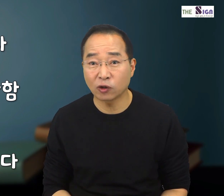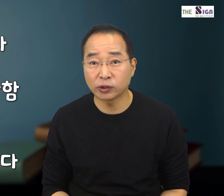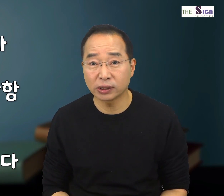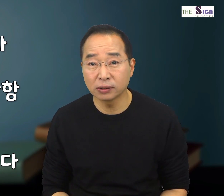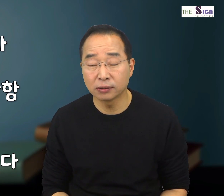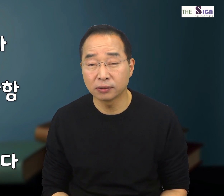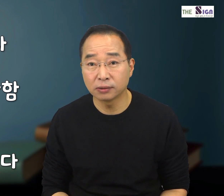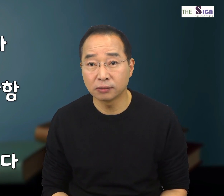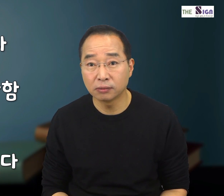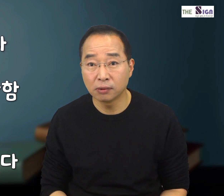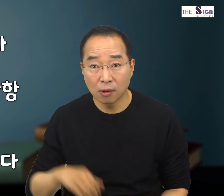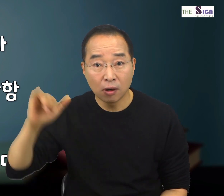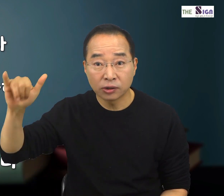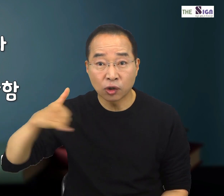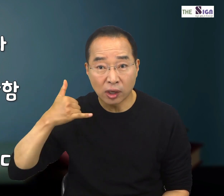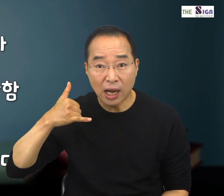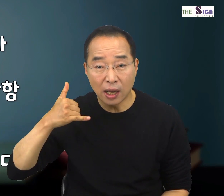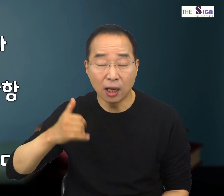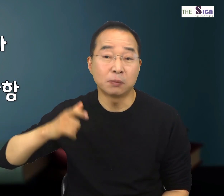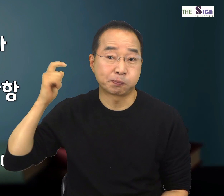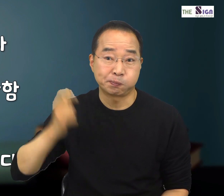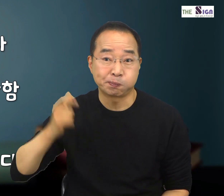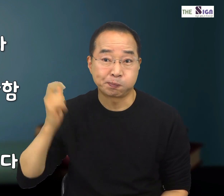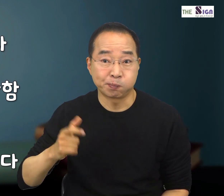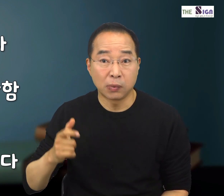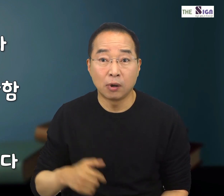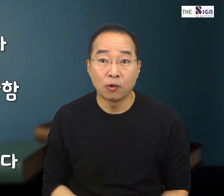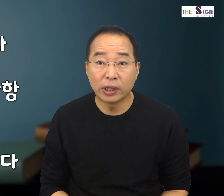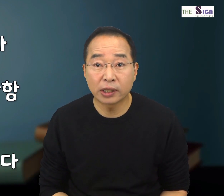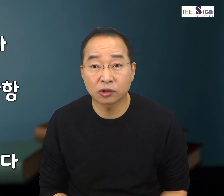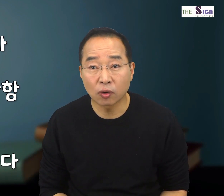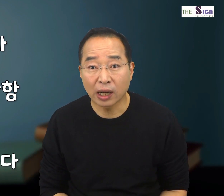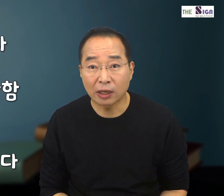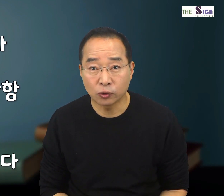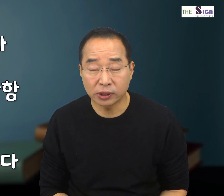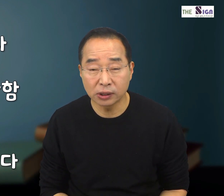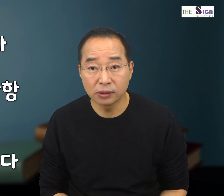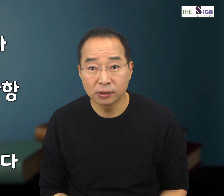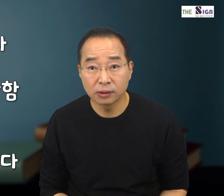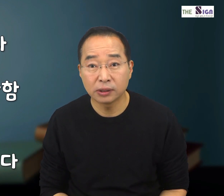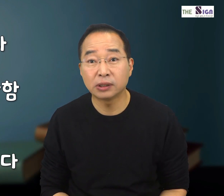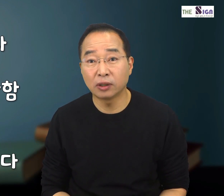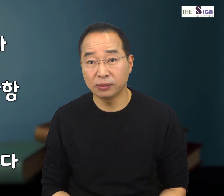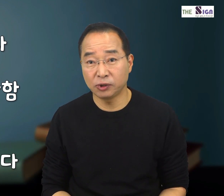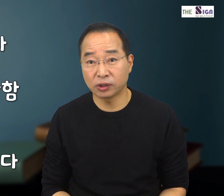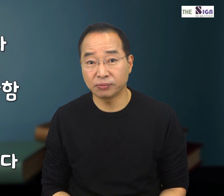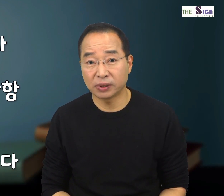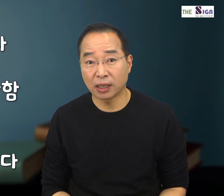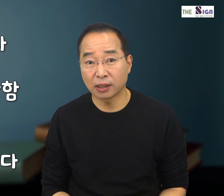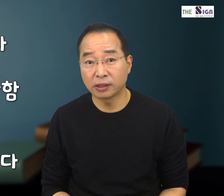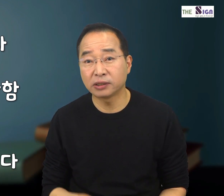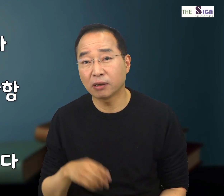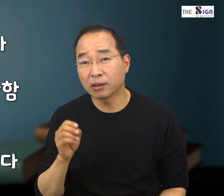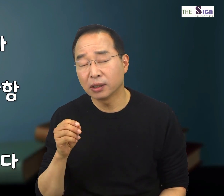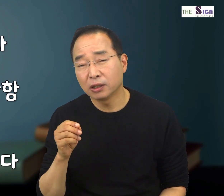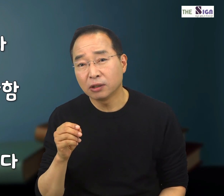오지? 전화? 왜 이렇게 전화가 안 오지? 이런 의미를 씁니다. 그래서 우리